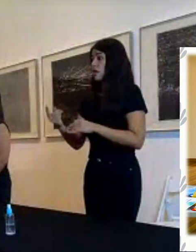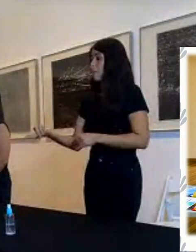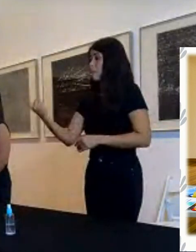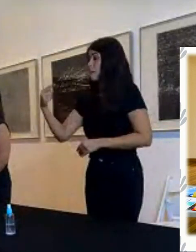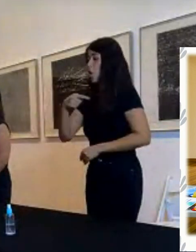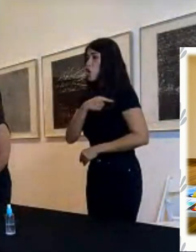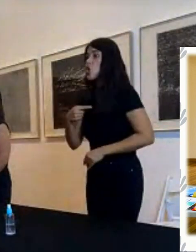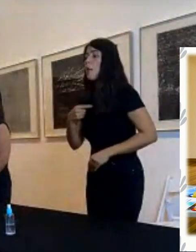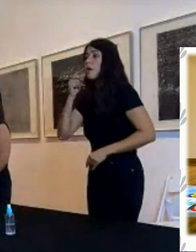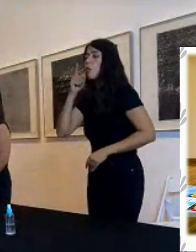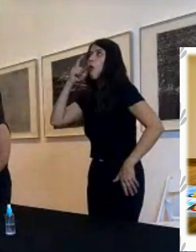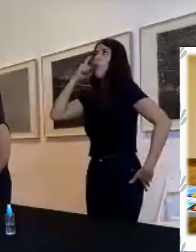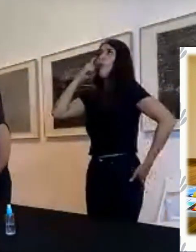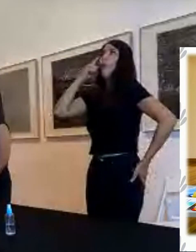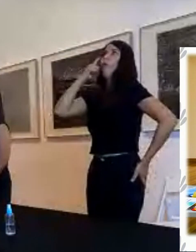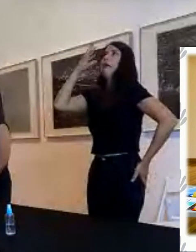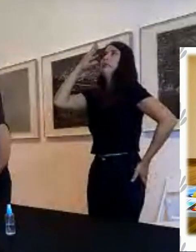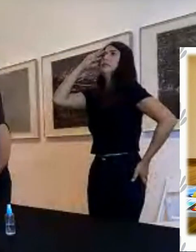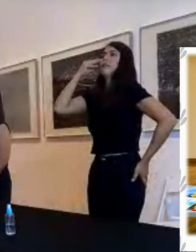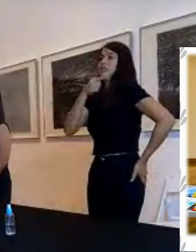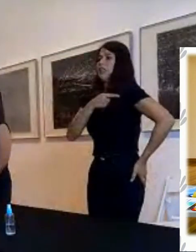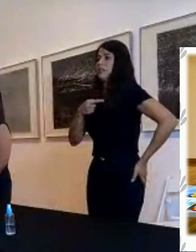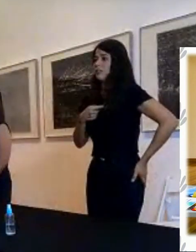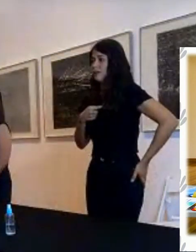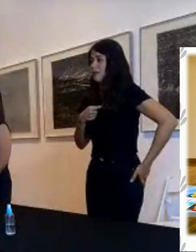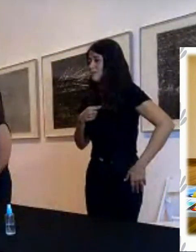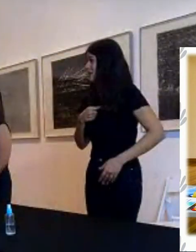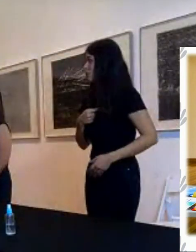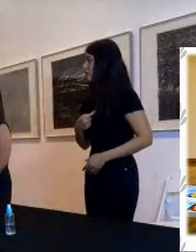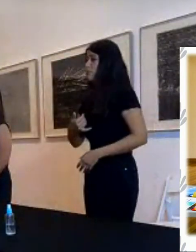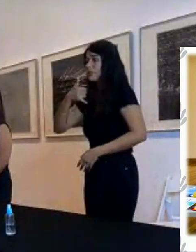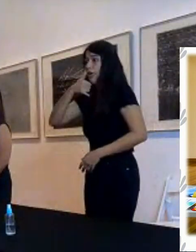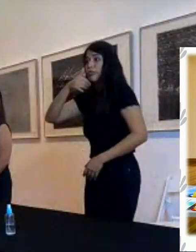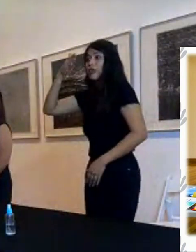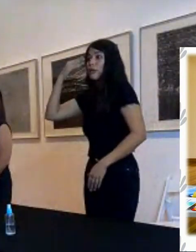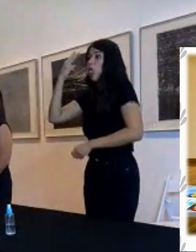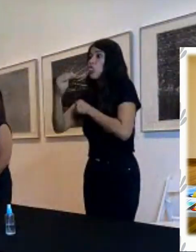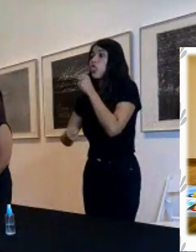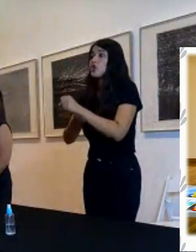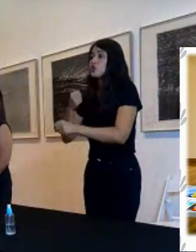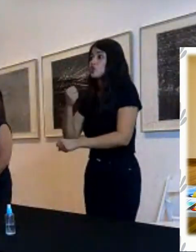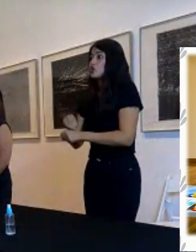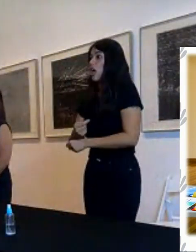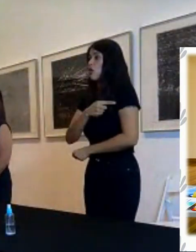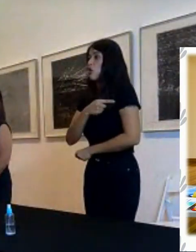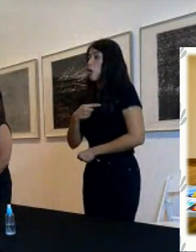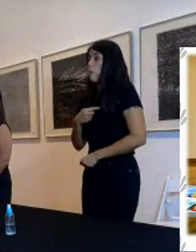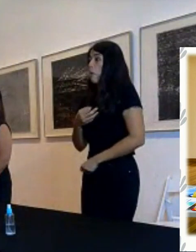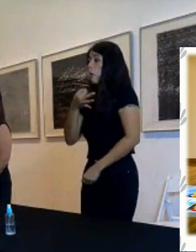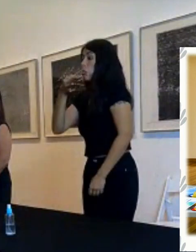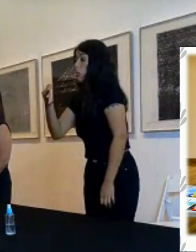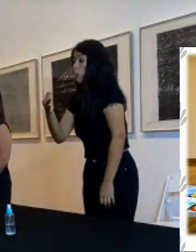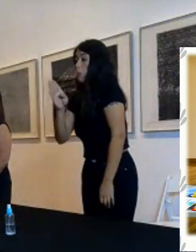me llamo y tengo que pensarlo dos veces porque cuando no has dicho tu nombre durante dos años porque has estado encerrado en